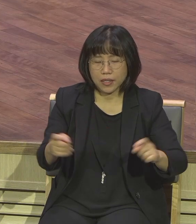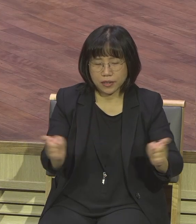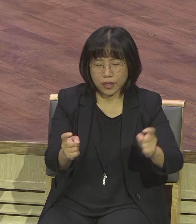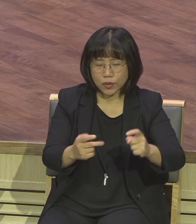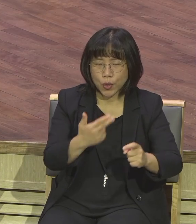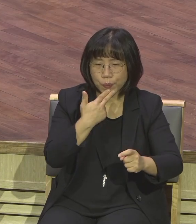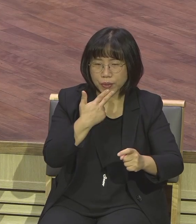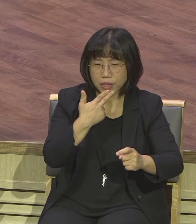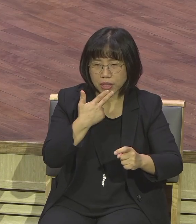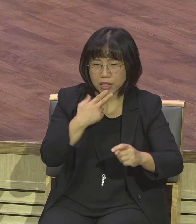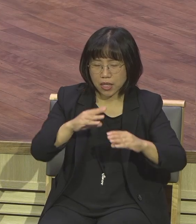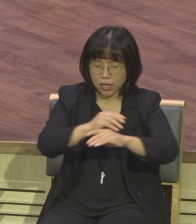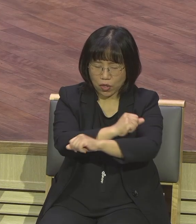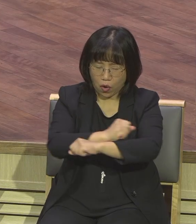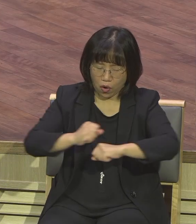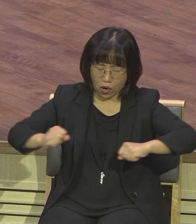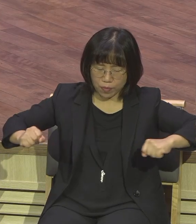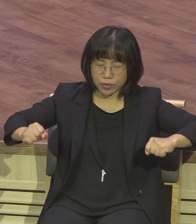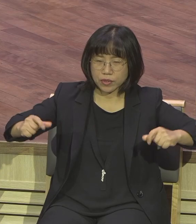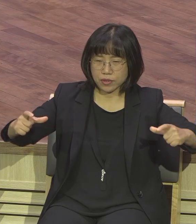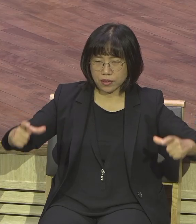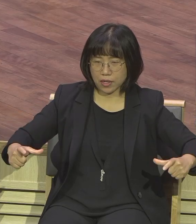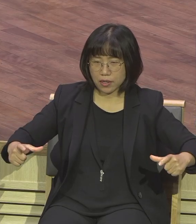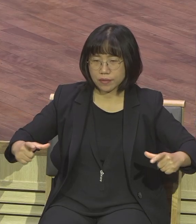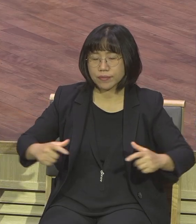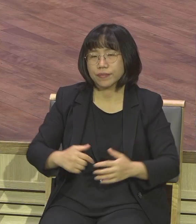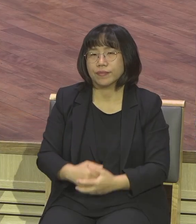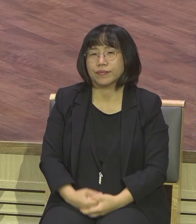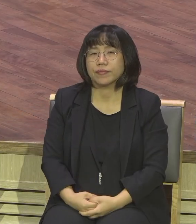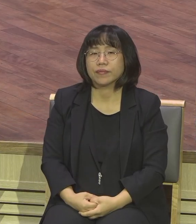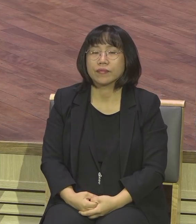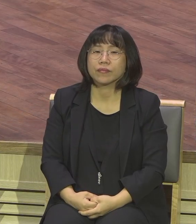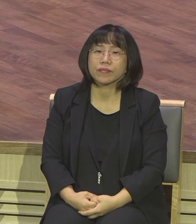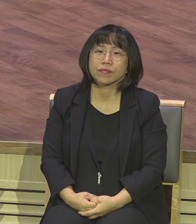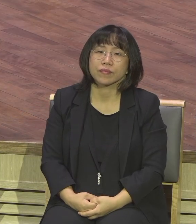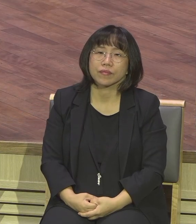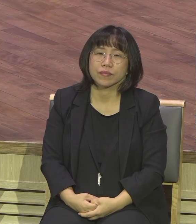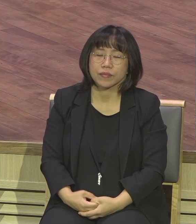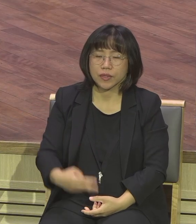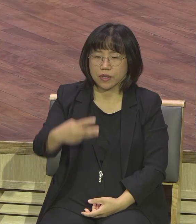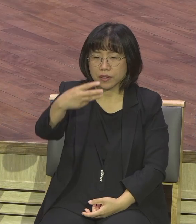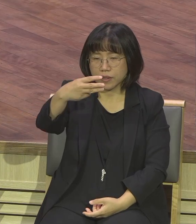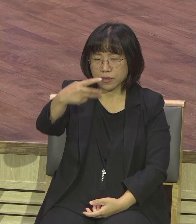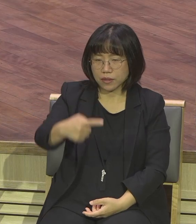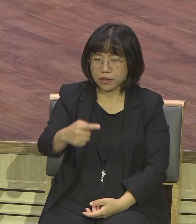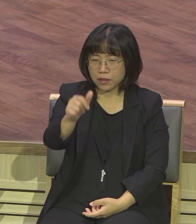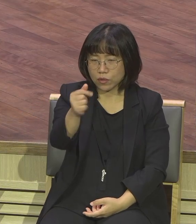땅을 줘요. 넓은 땅. 그것이 뭡니까? 로봇.